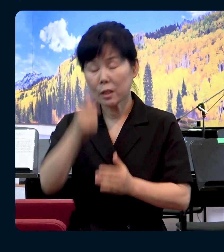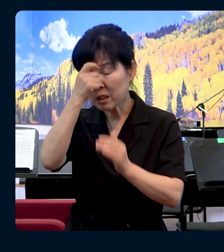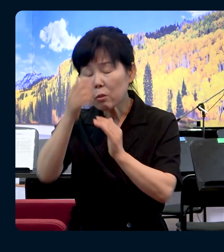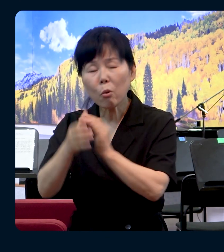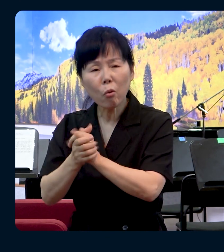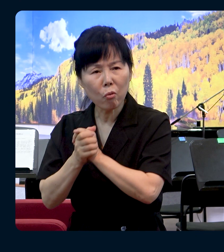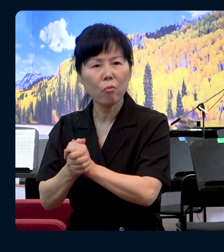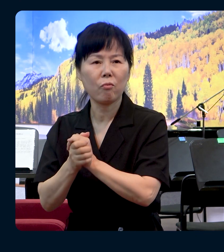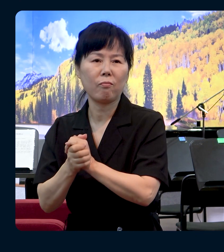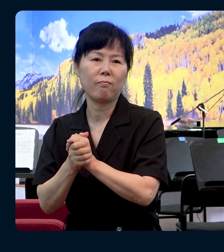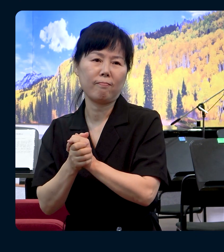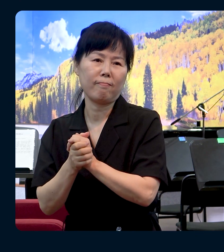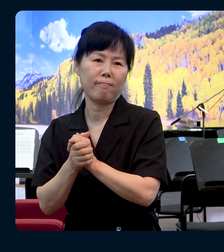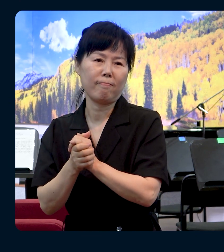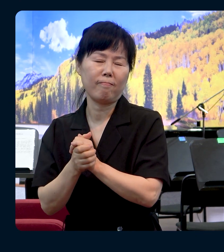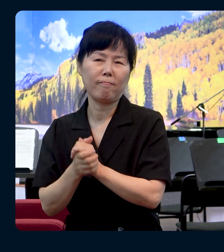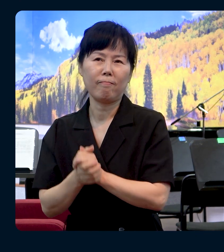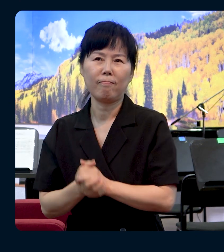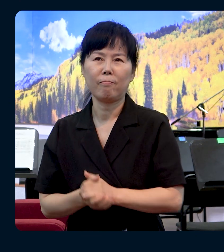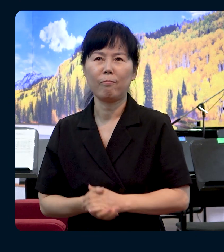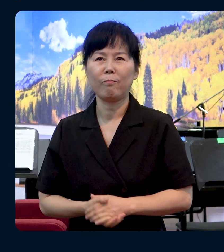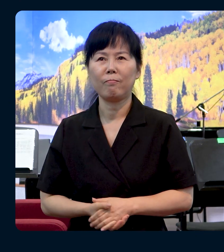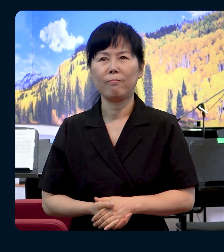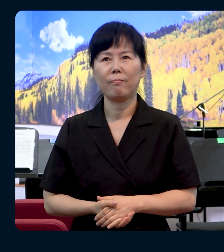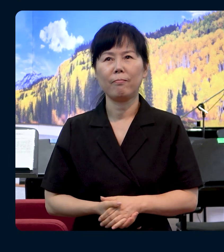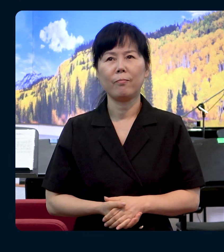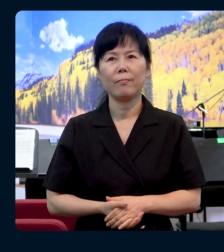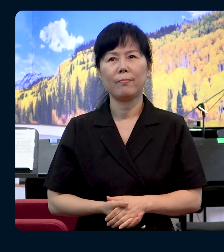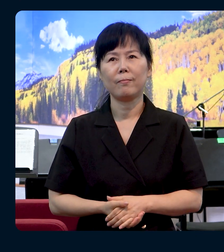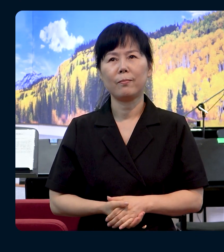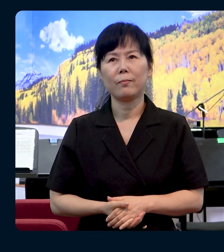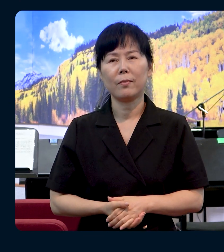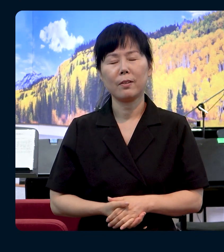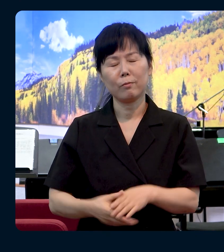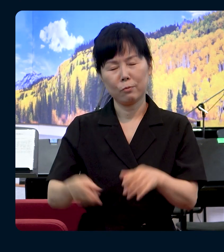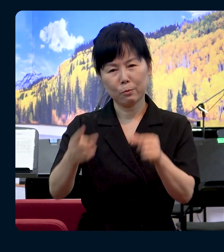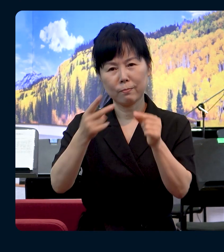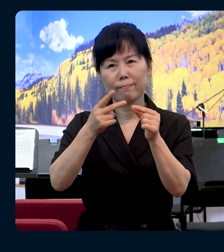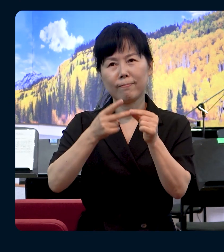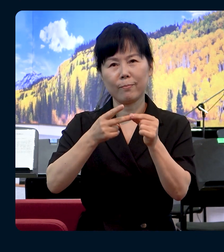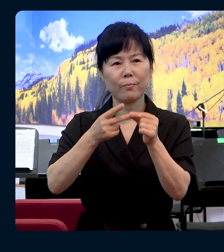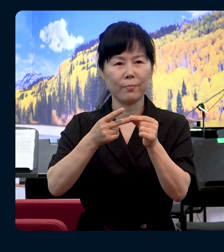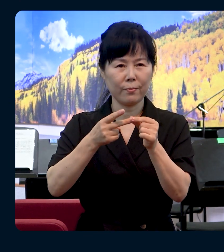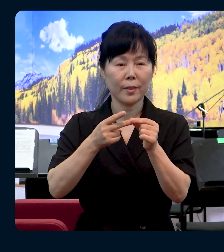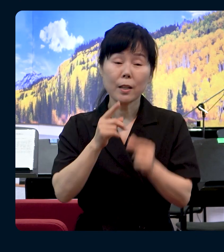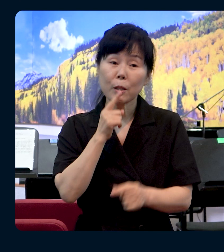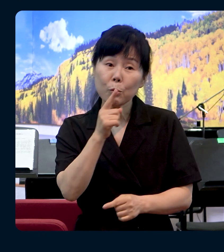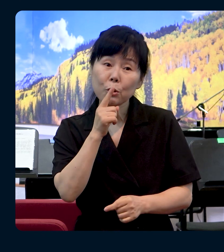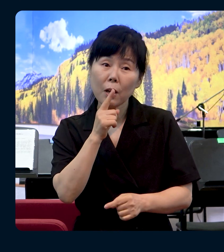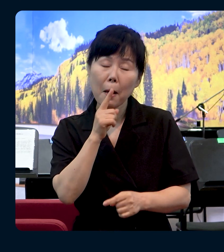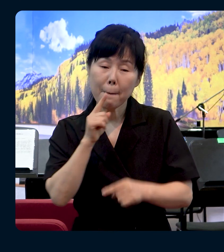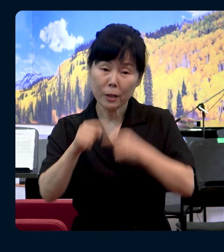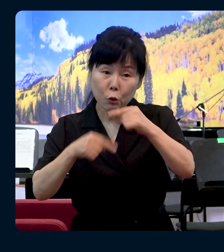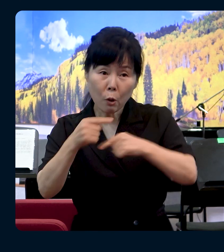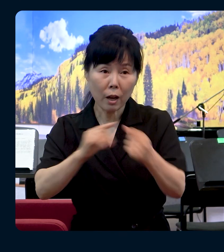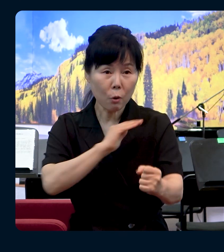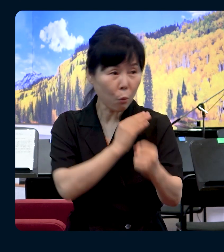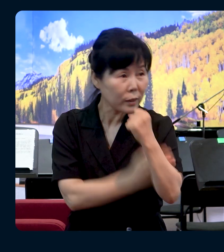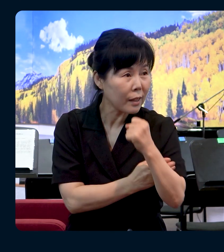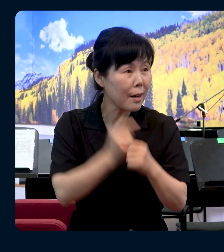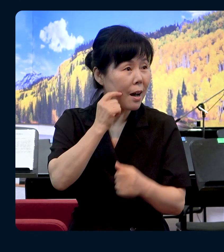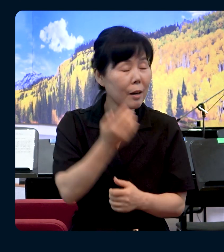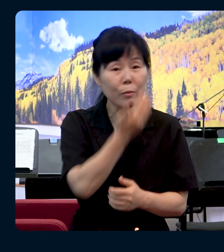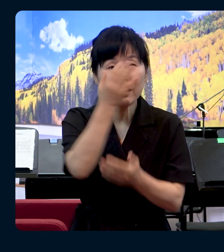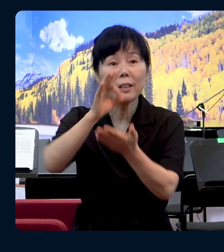기도가 이것이다 하는 거예요. 자, 그리고 또한 이런 입술의 권세를